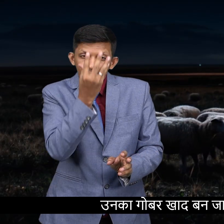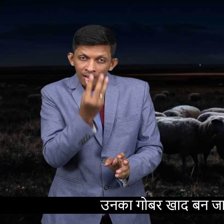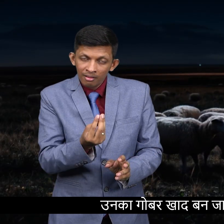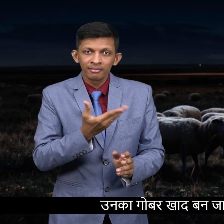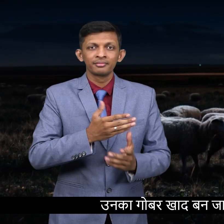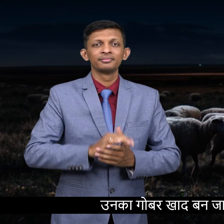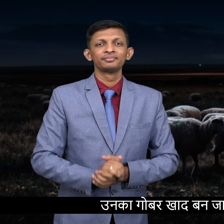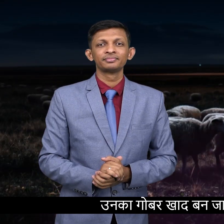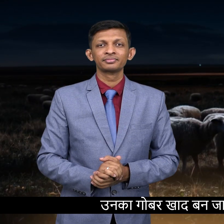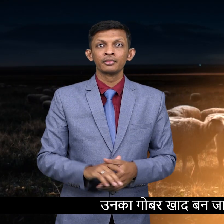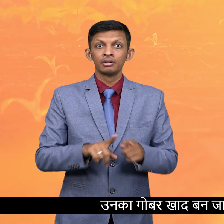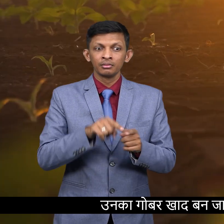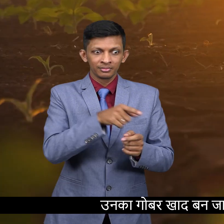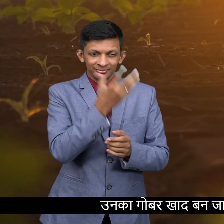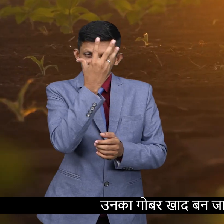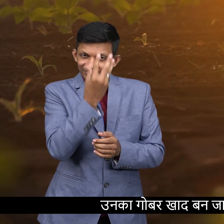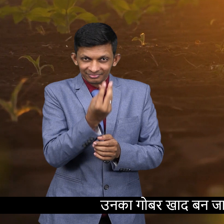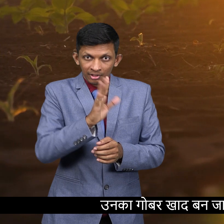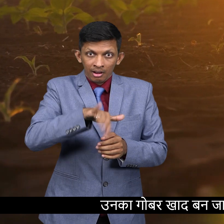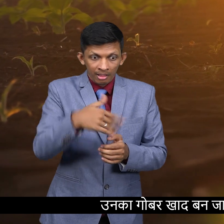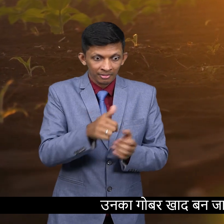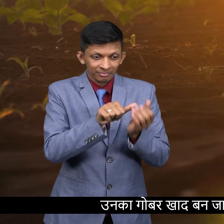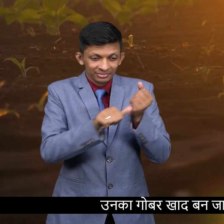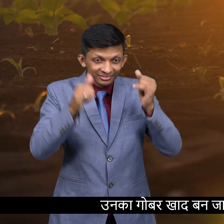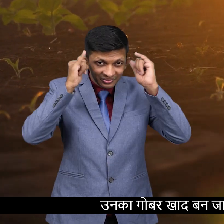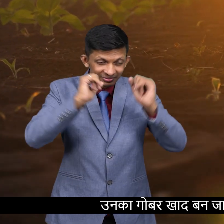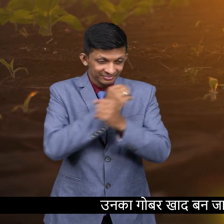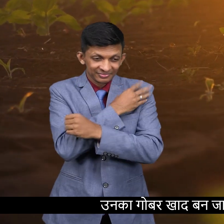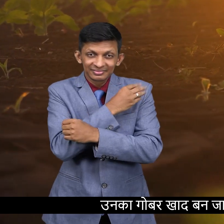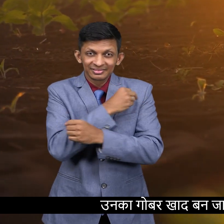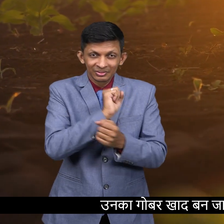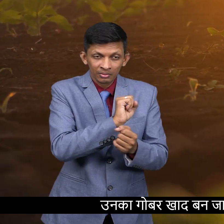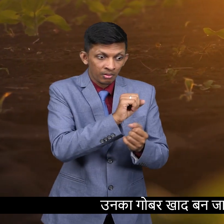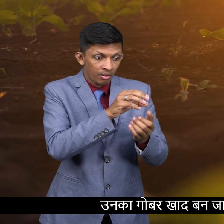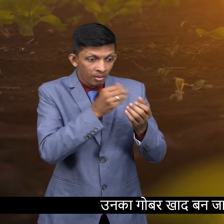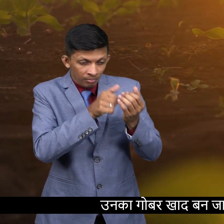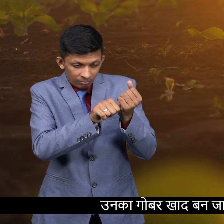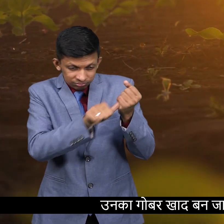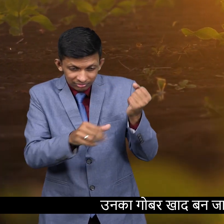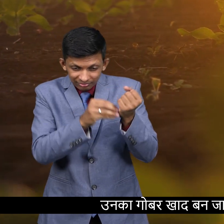उनका गोबर खाद बन जाता है, जिससे फसलों को फायदा होता है।